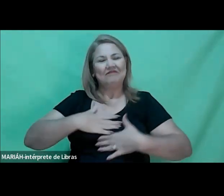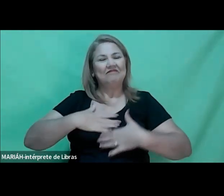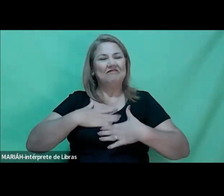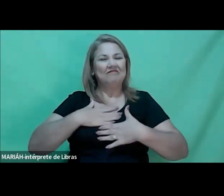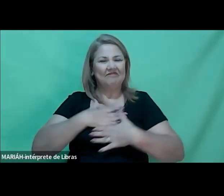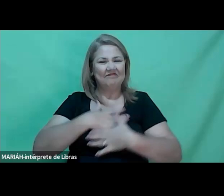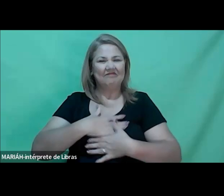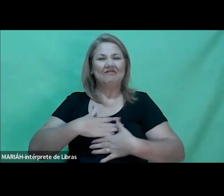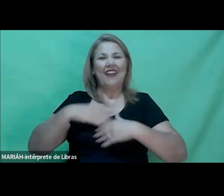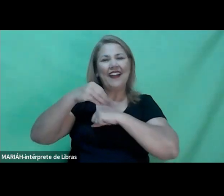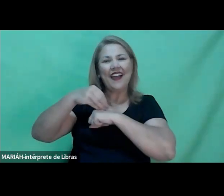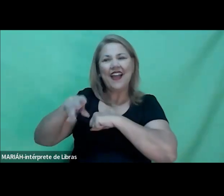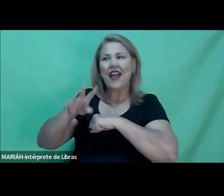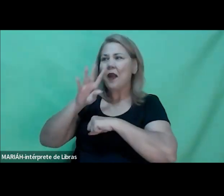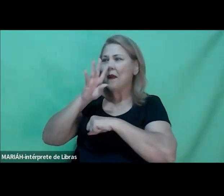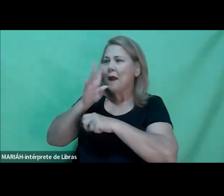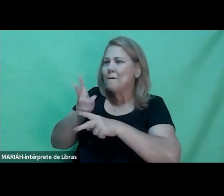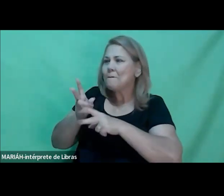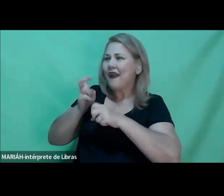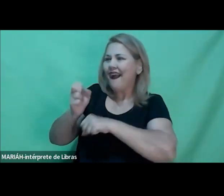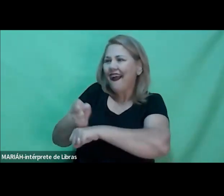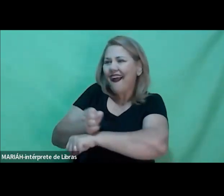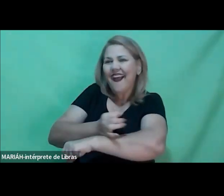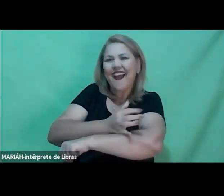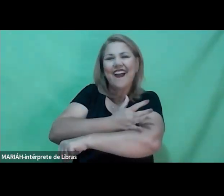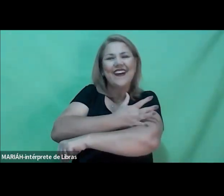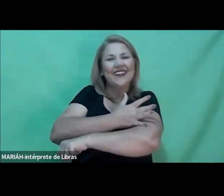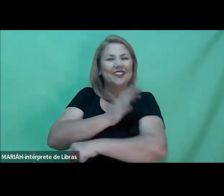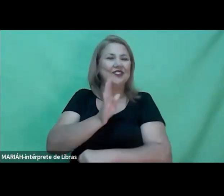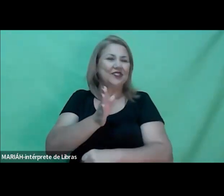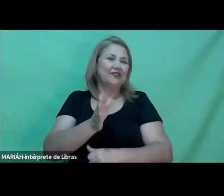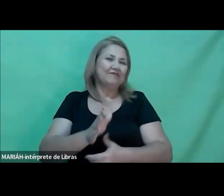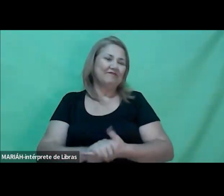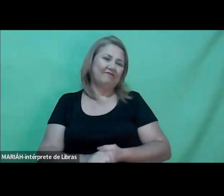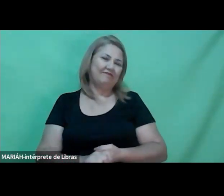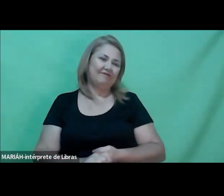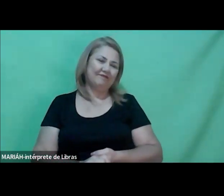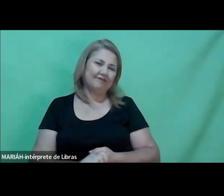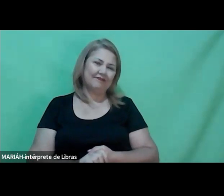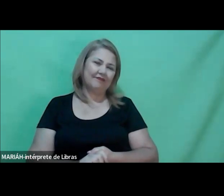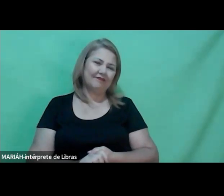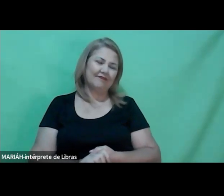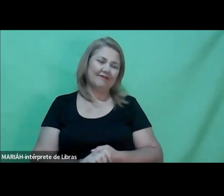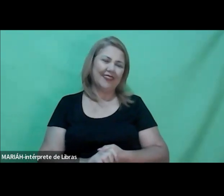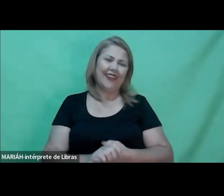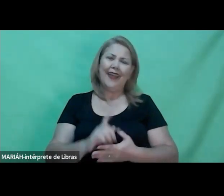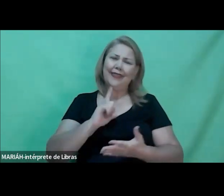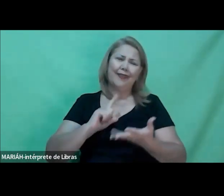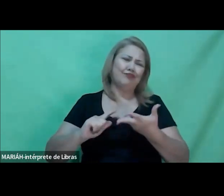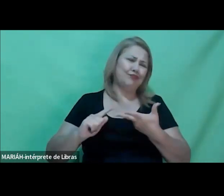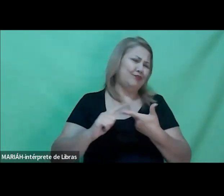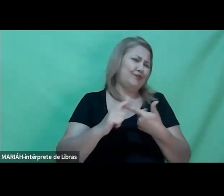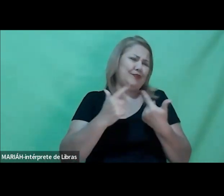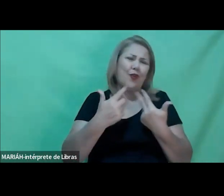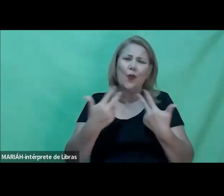persona es como el pago que uno recibe por eso Bueno hay muchas cosas que quisiera comentar otro